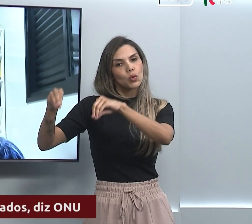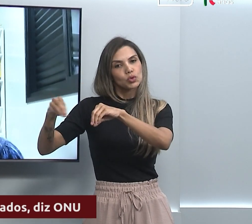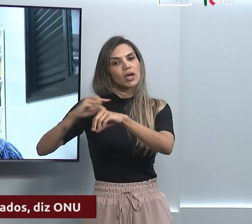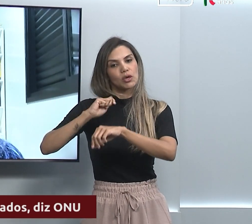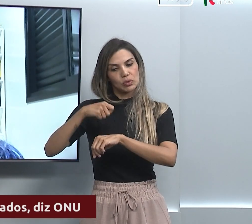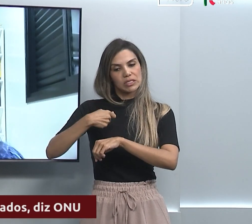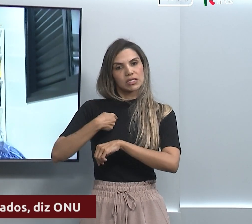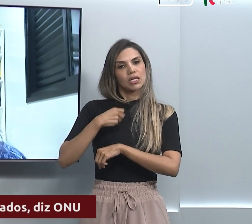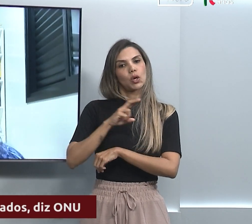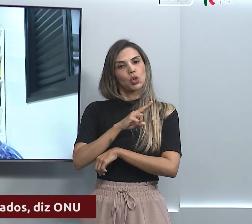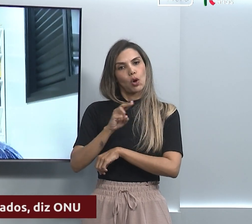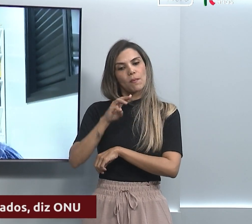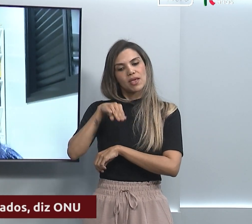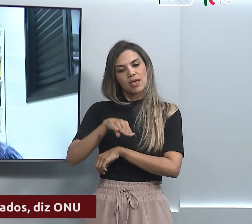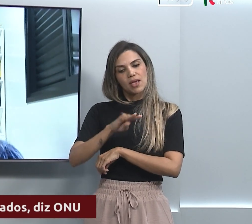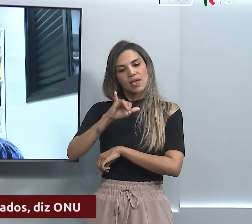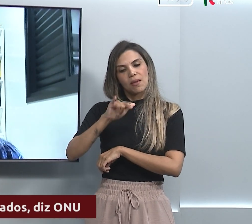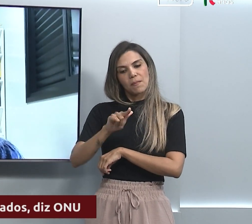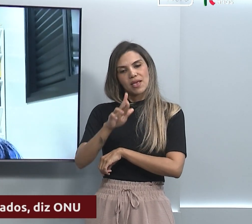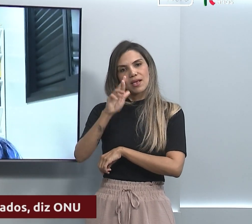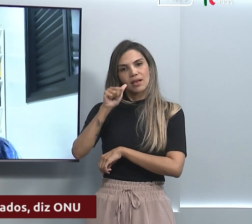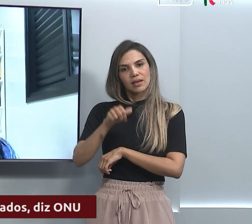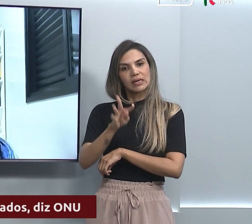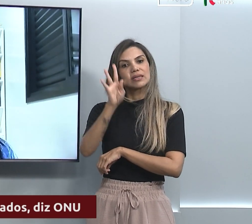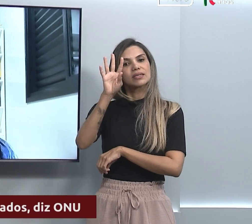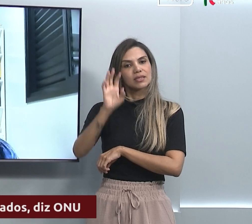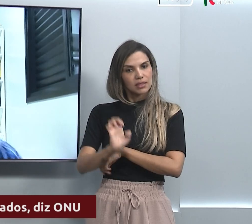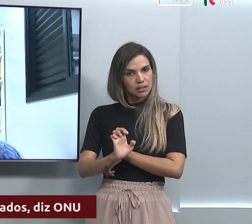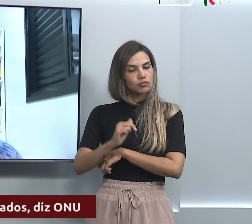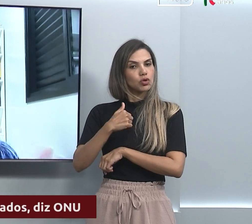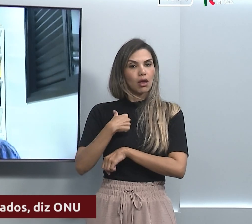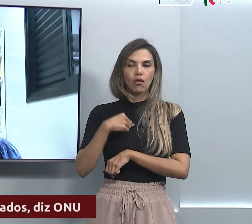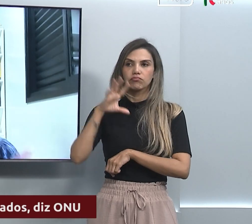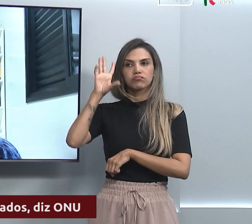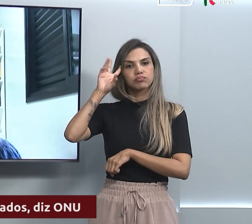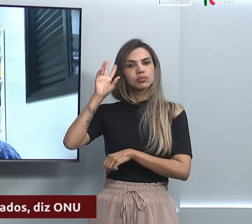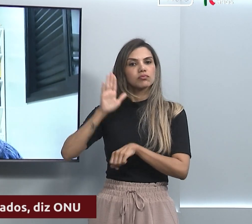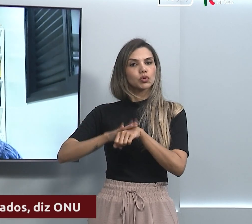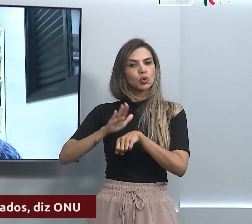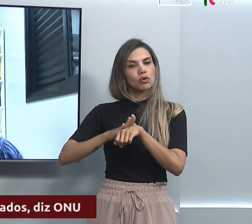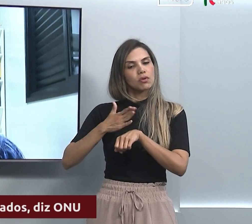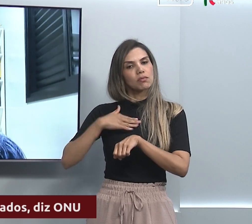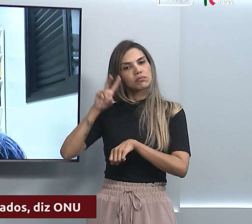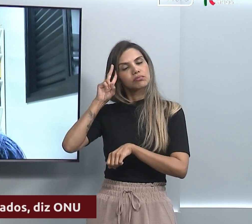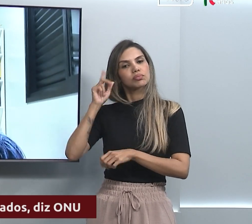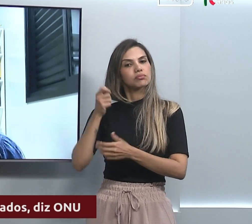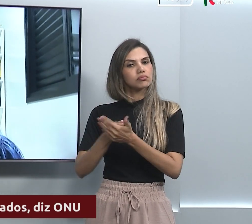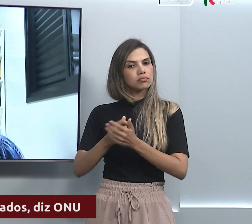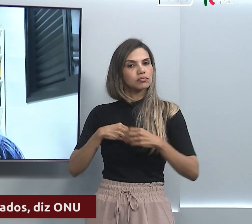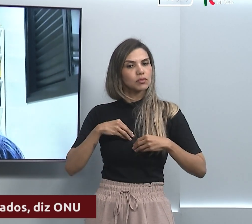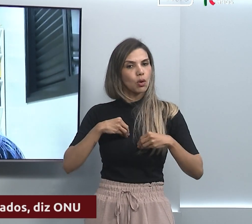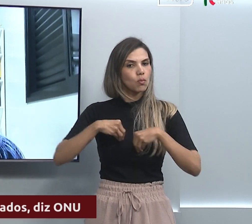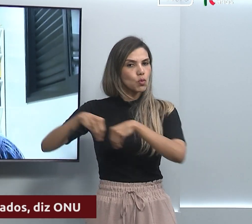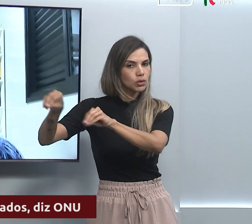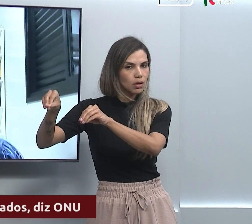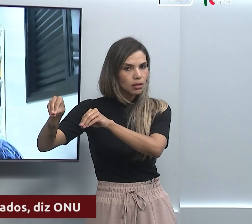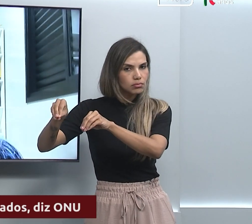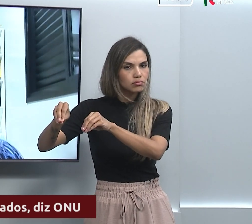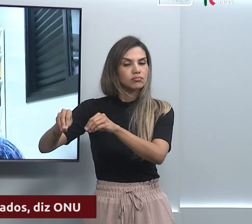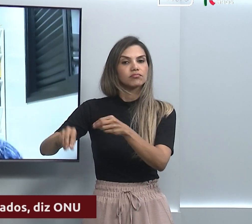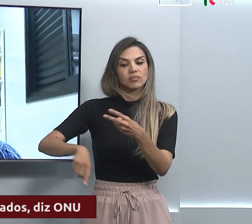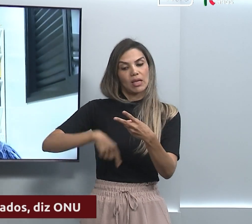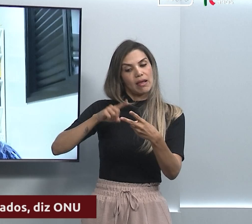uma rede familiar. Então são duas questões que se relacionam, mas não são necessariamente as